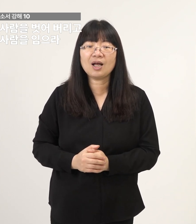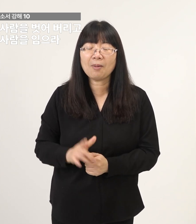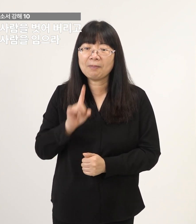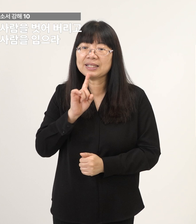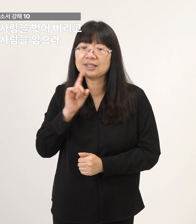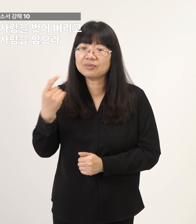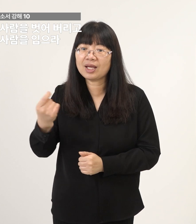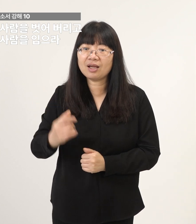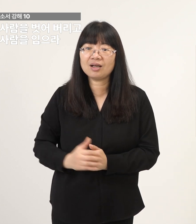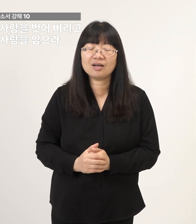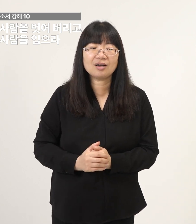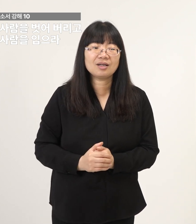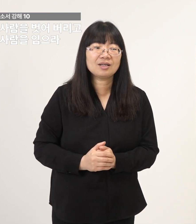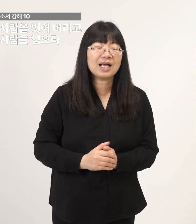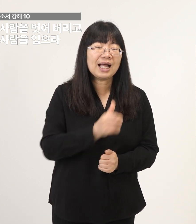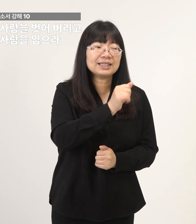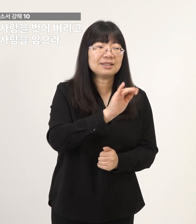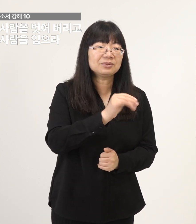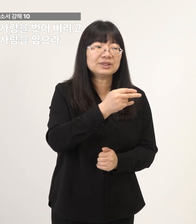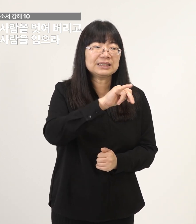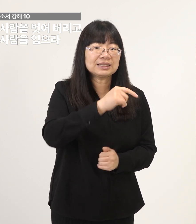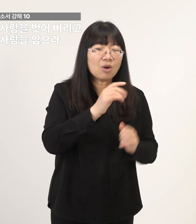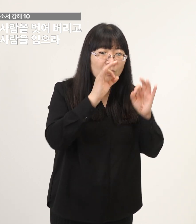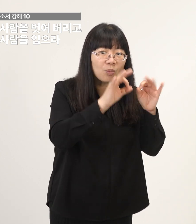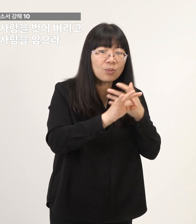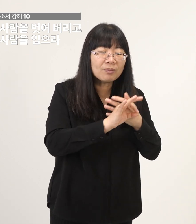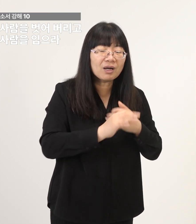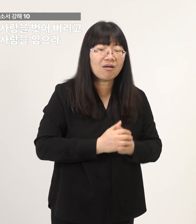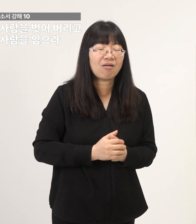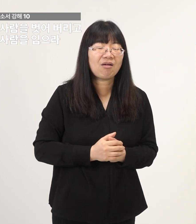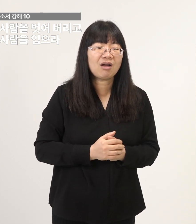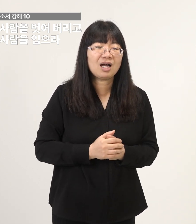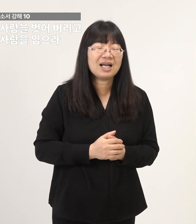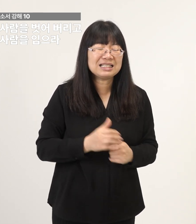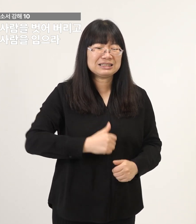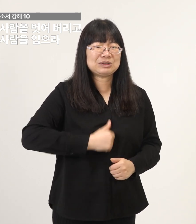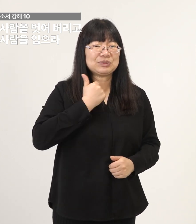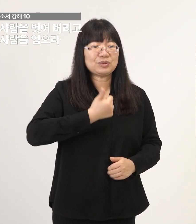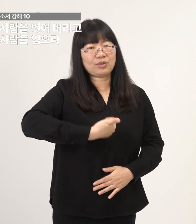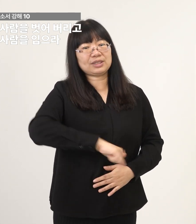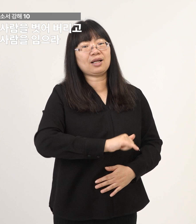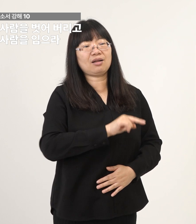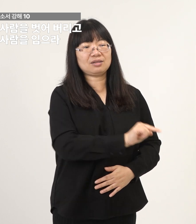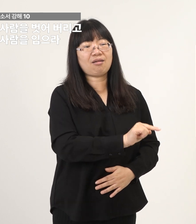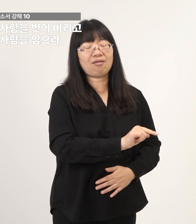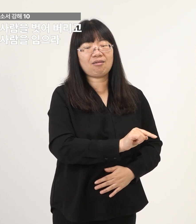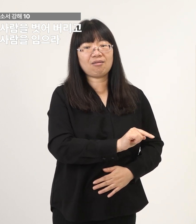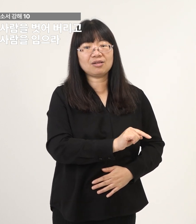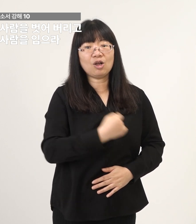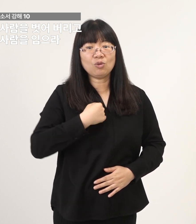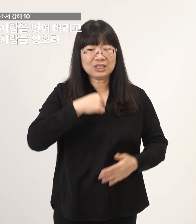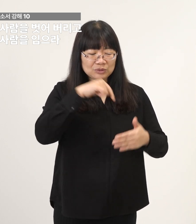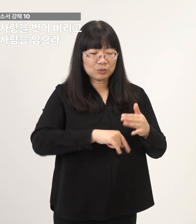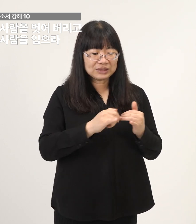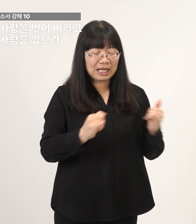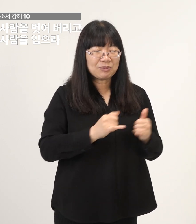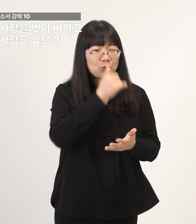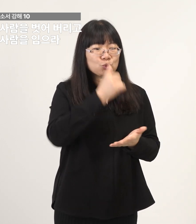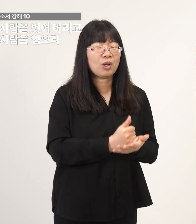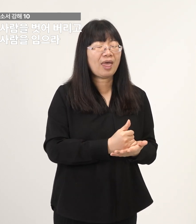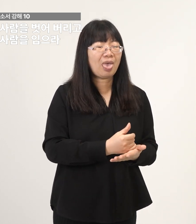진노의 자녀라고 정의했어요. 그러니까 우리의 속사람은 원래 죄 쪽에 더